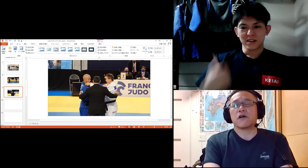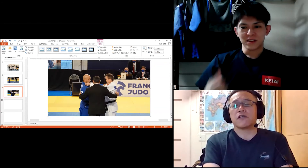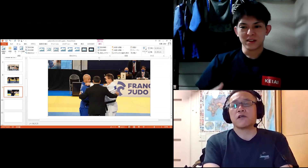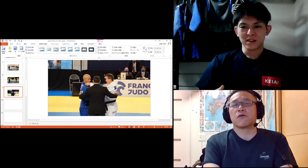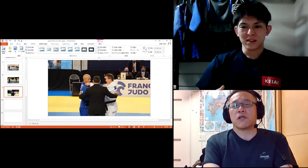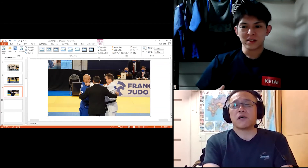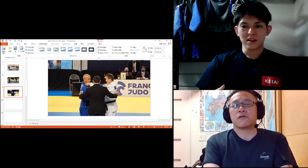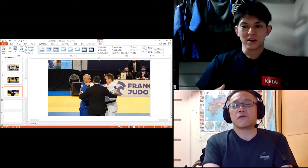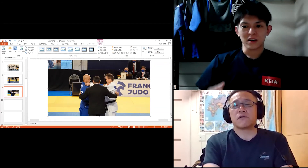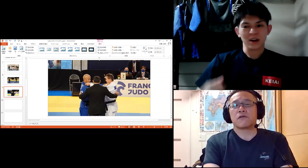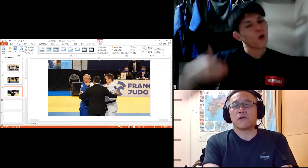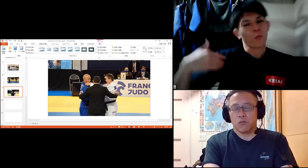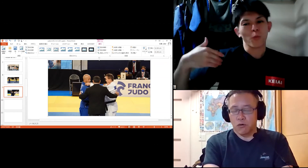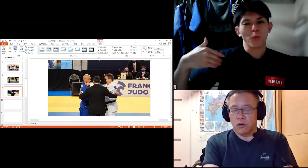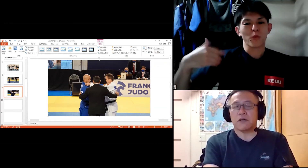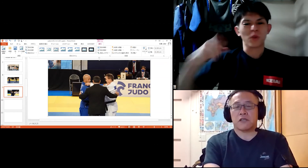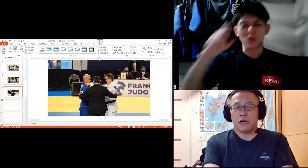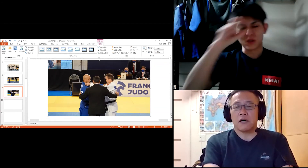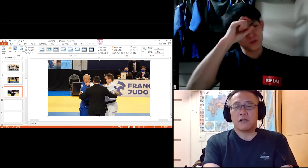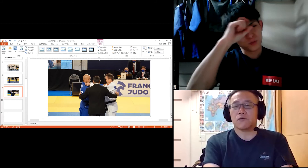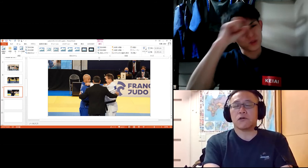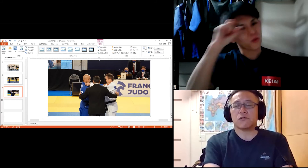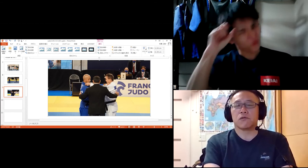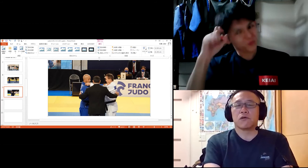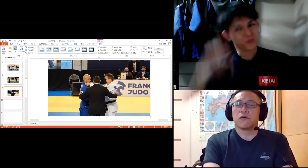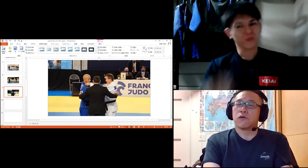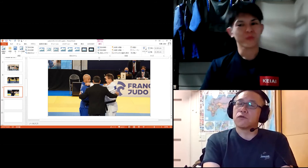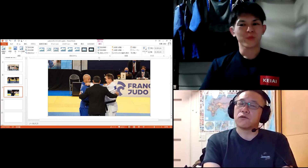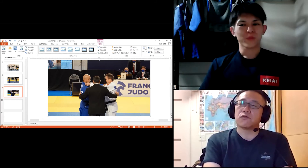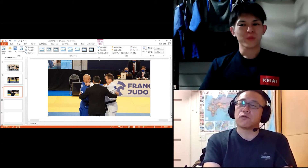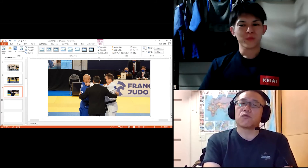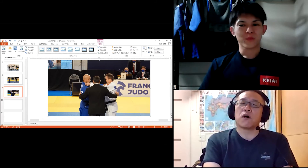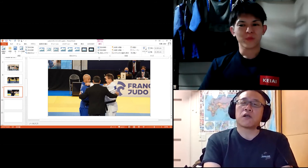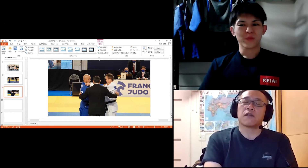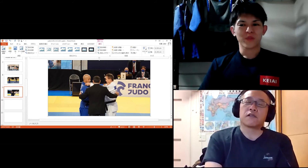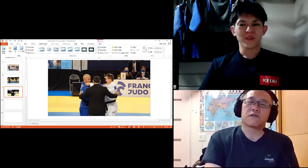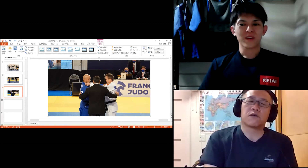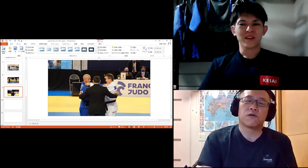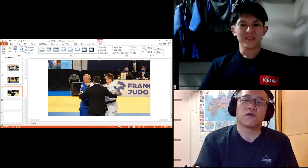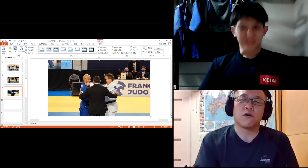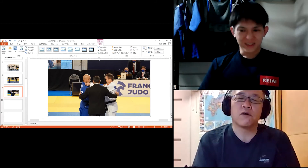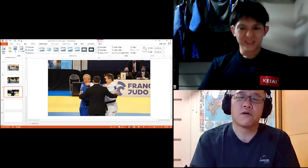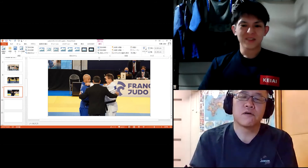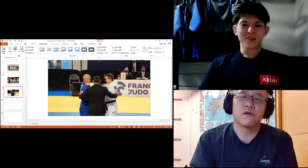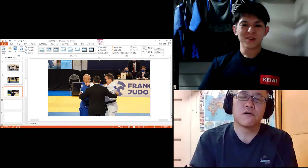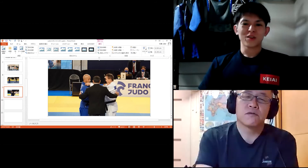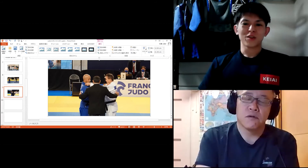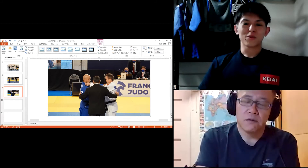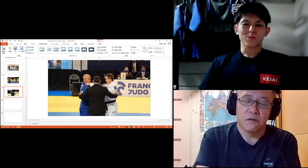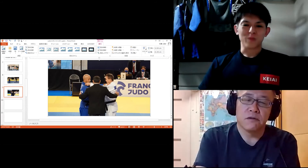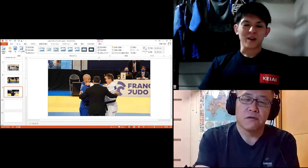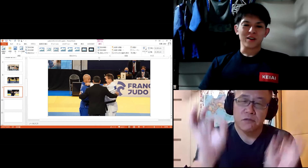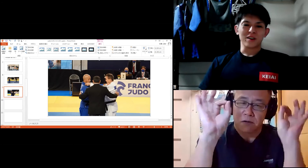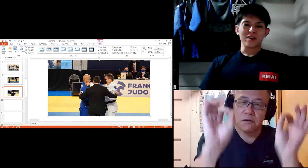なんで参加できるのかなって思いました。だからそれがちょっと、理由がちょっとよくわからないんですけど、